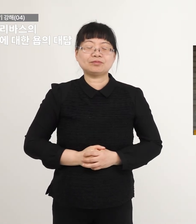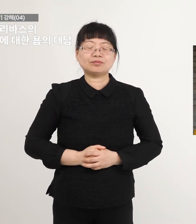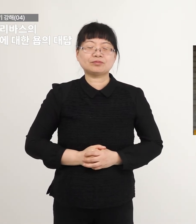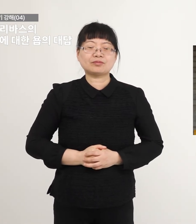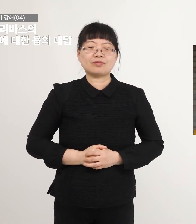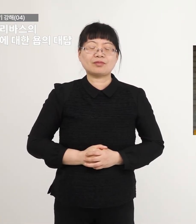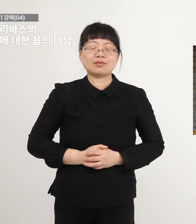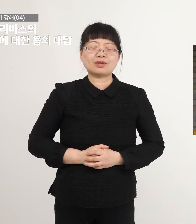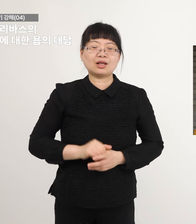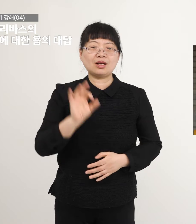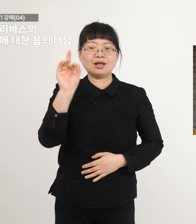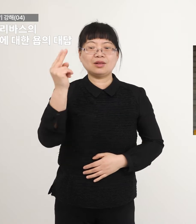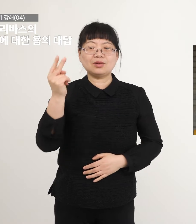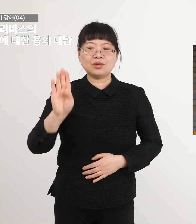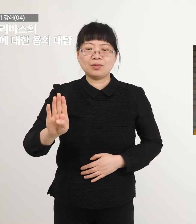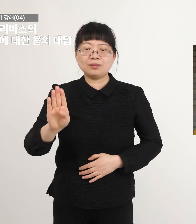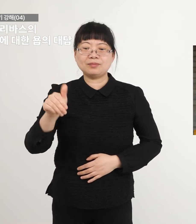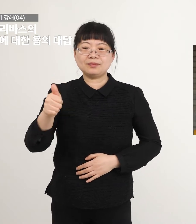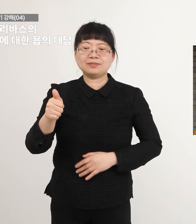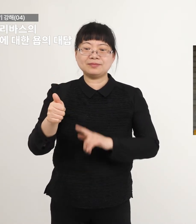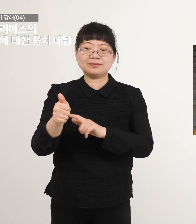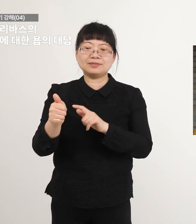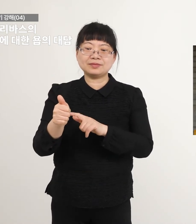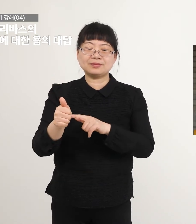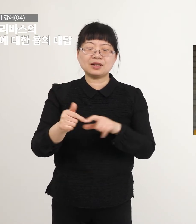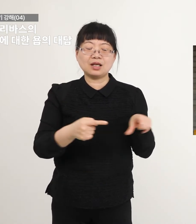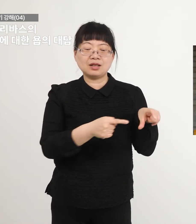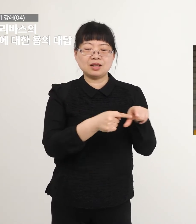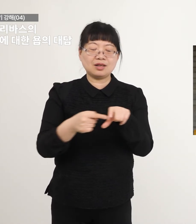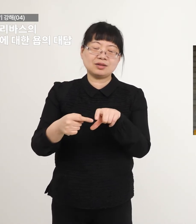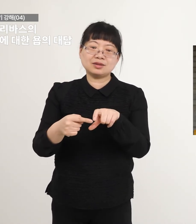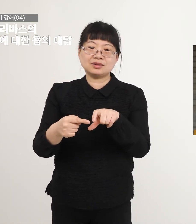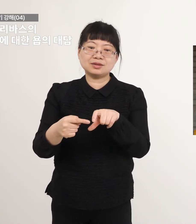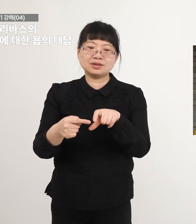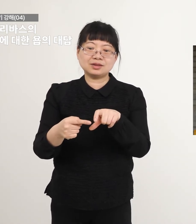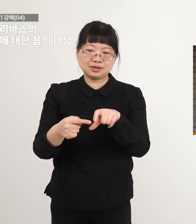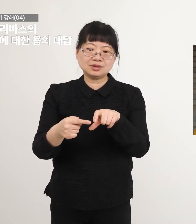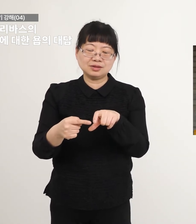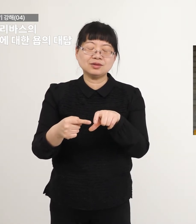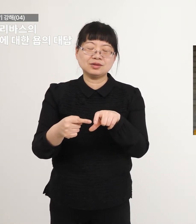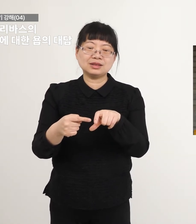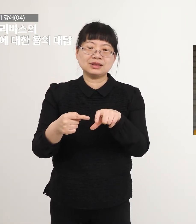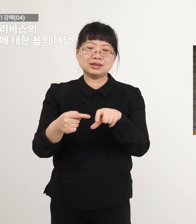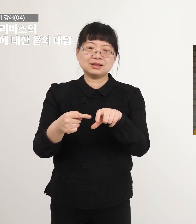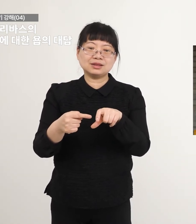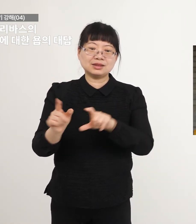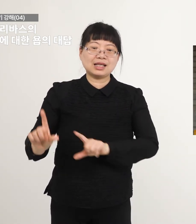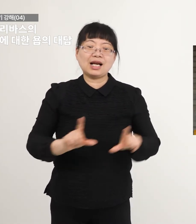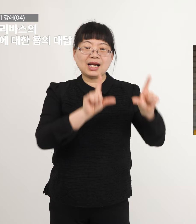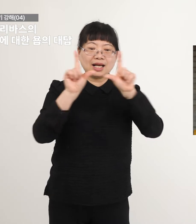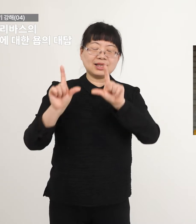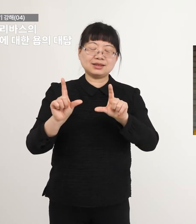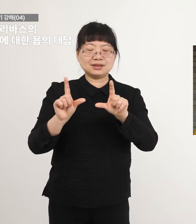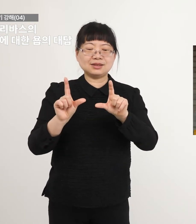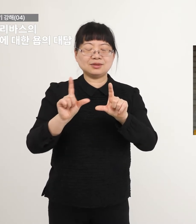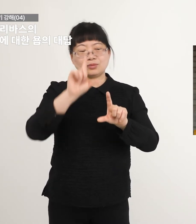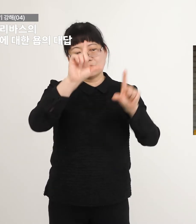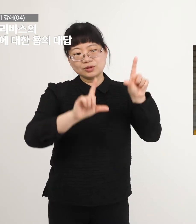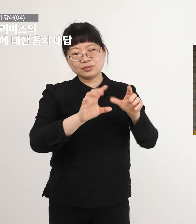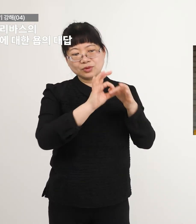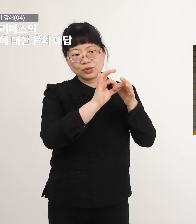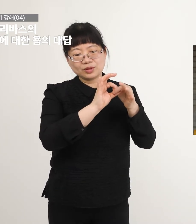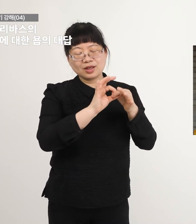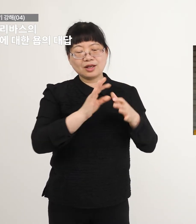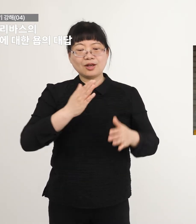그러면서 욥이라는 한 평균치의 인생을 통해서 우리에게